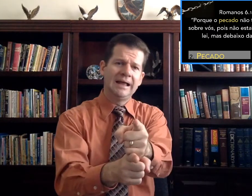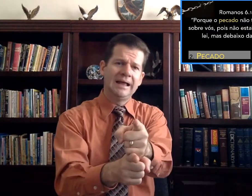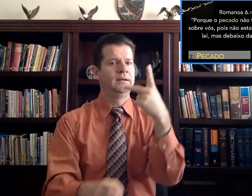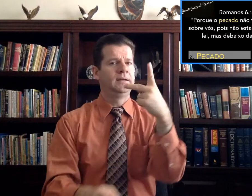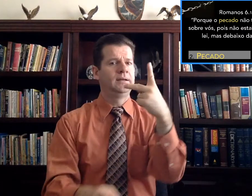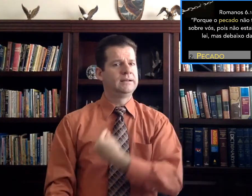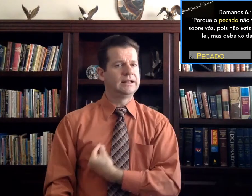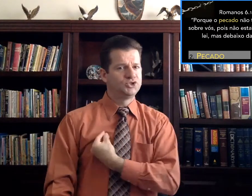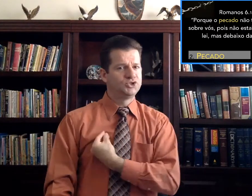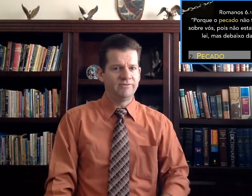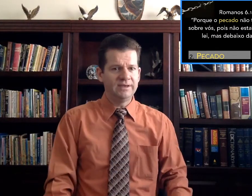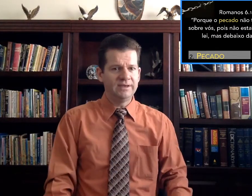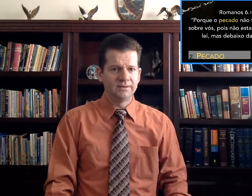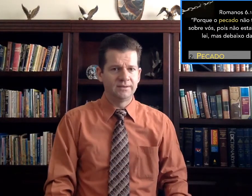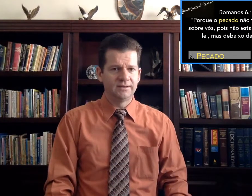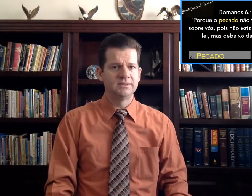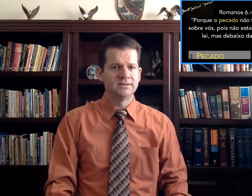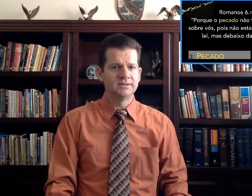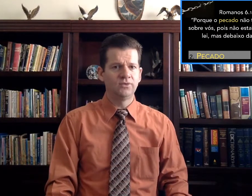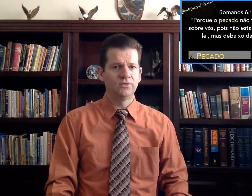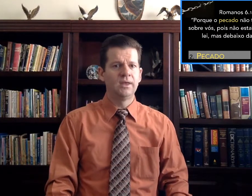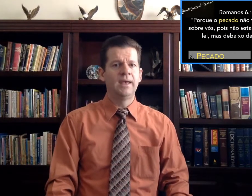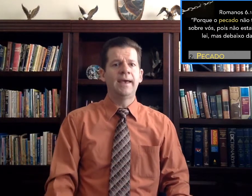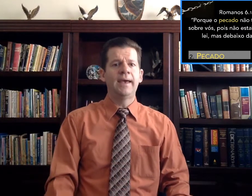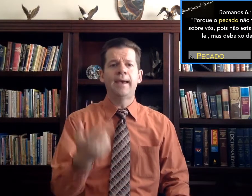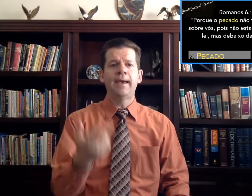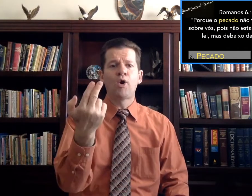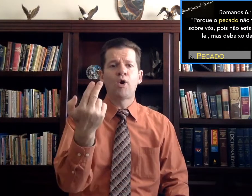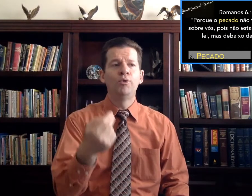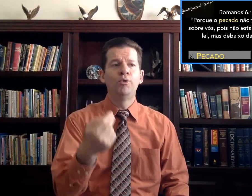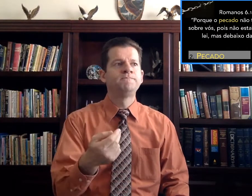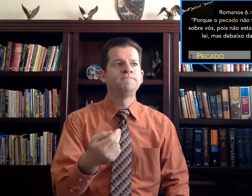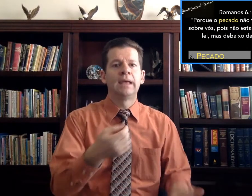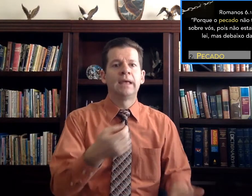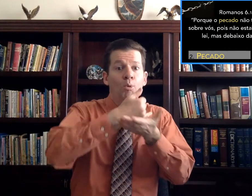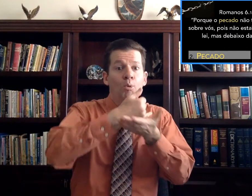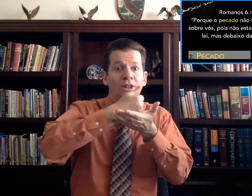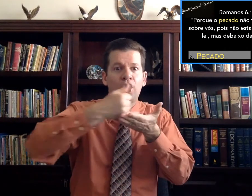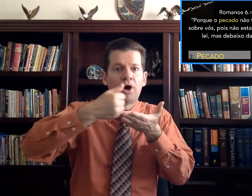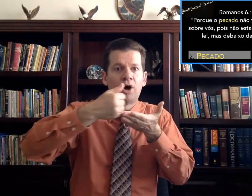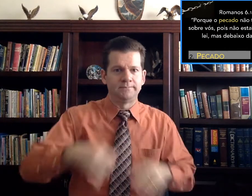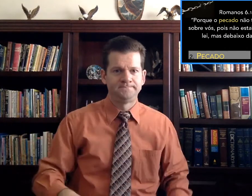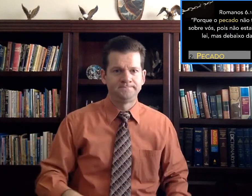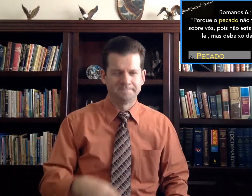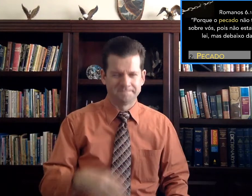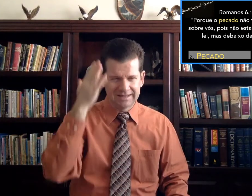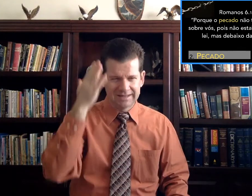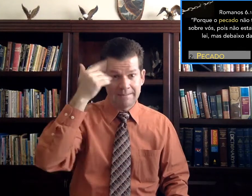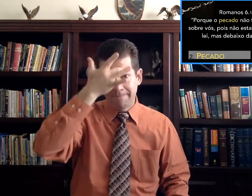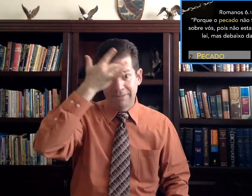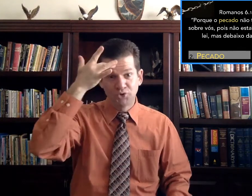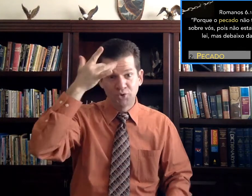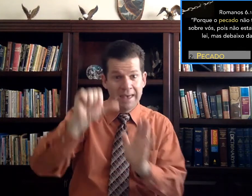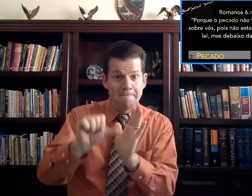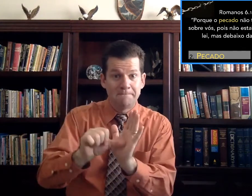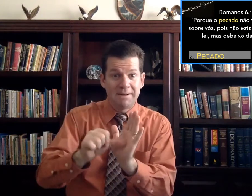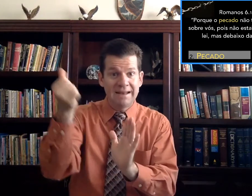dominar na sua vida, certo? É como uma droga. Sabe, a pessoa, primeira